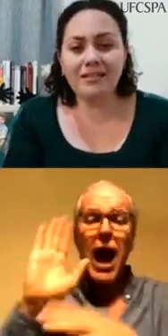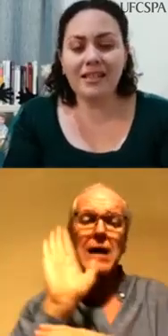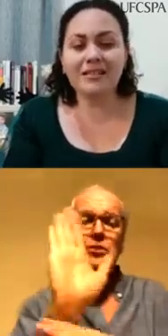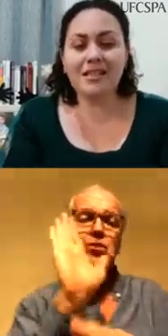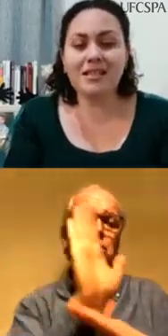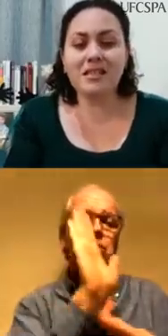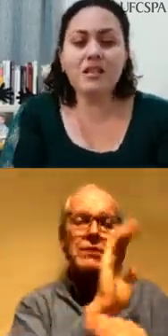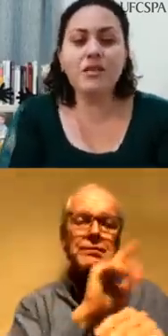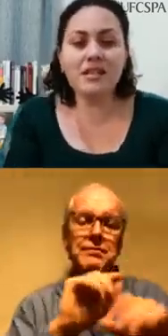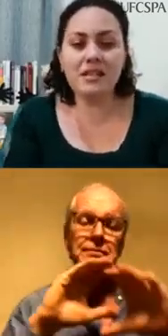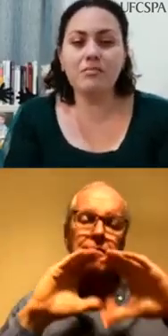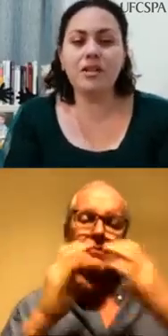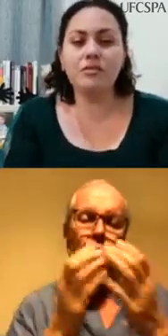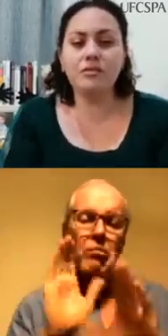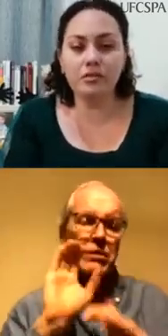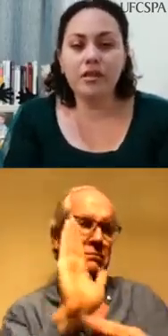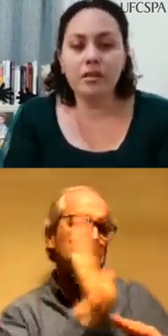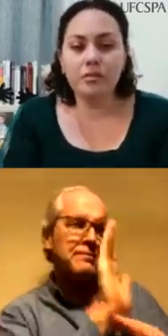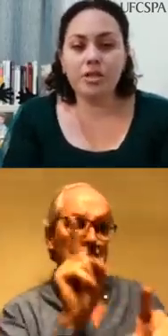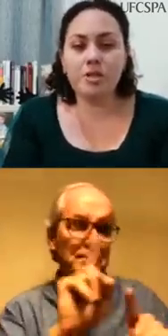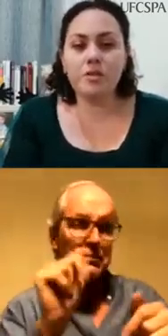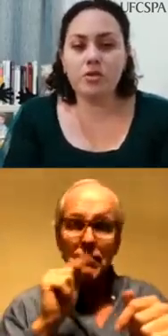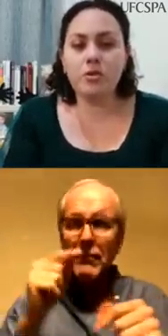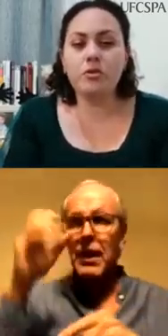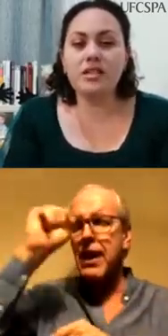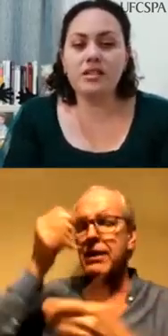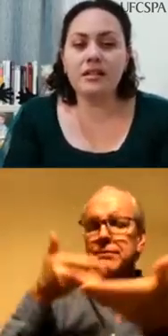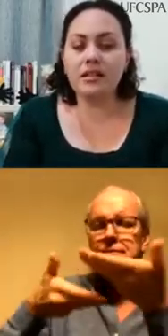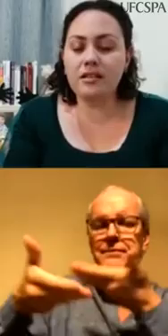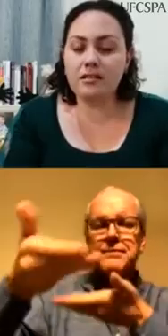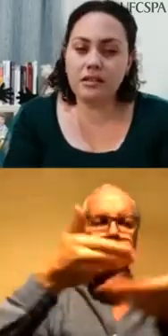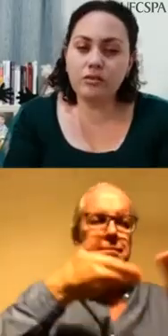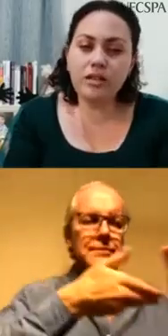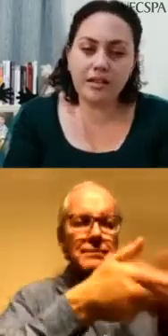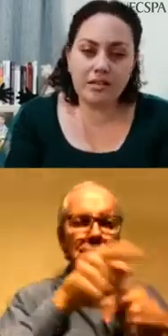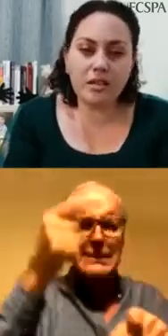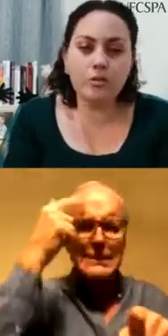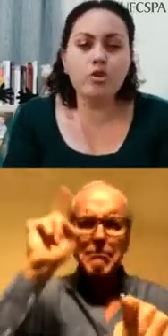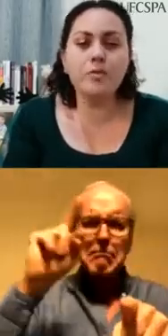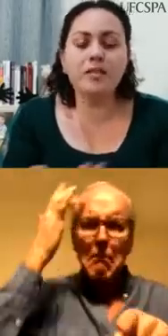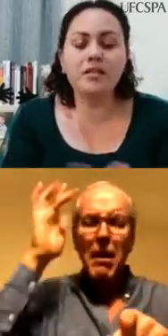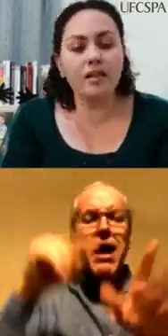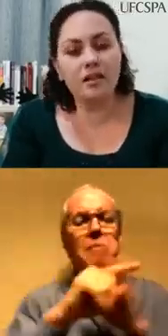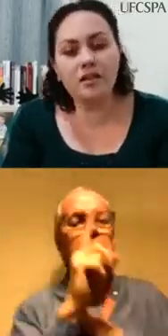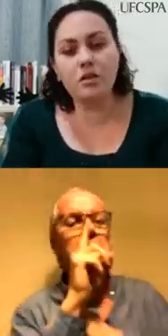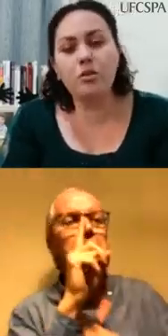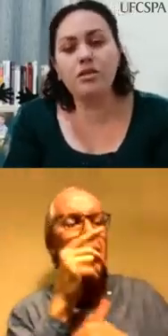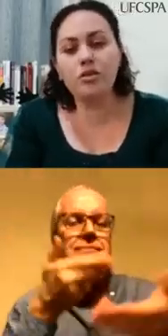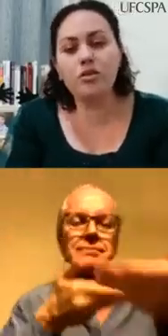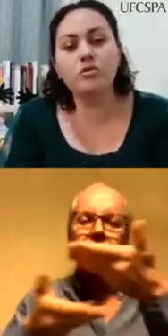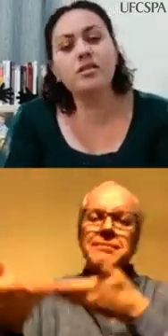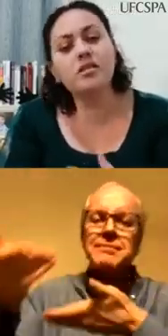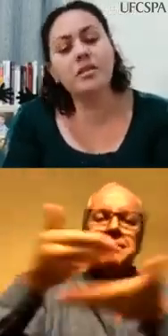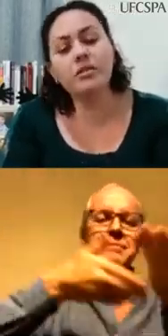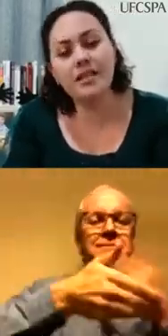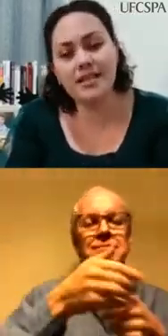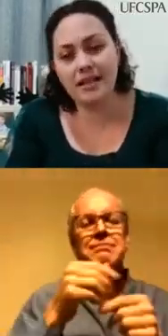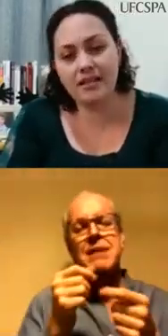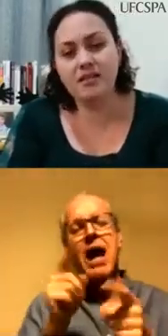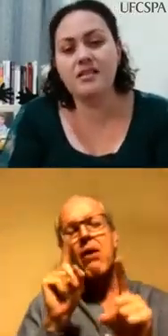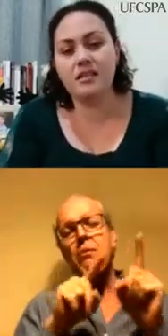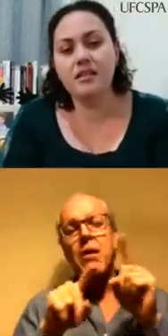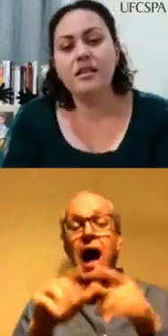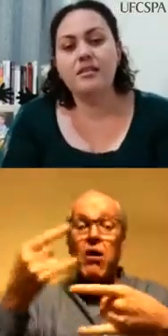informar, né, trazer conhecimento para as pessoas, né, tanto da área da saúde para entender em relação à comunidade surda e também